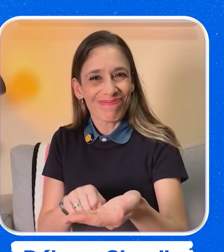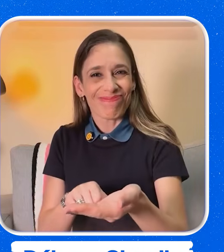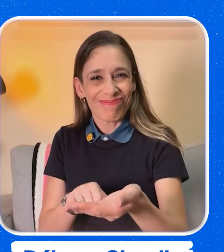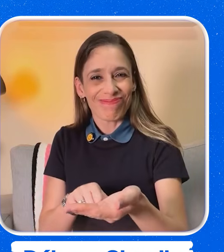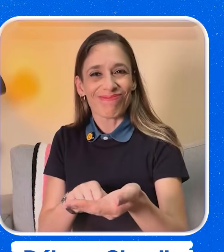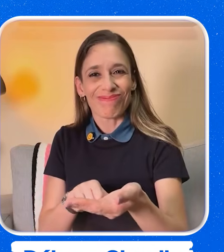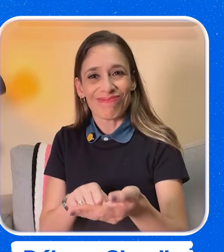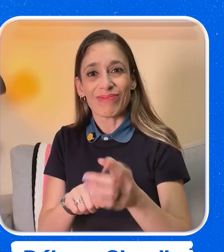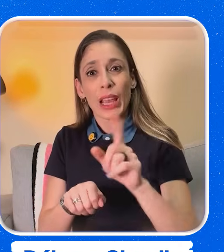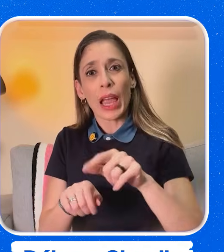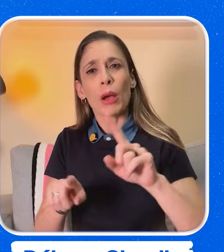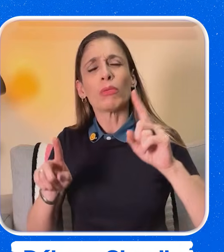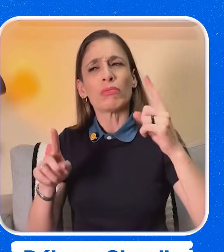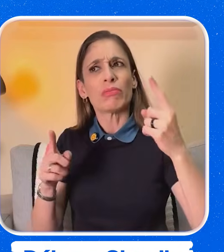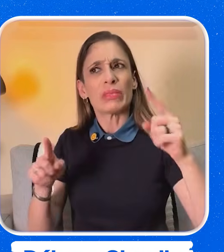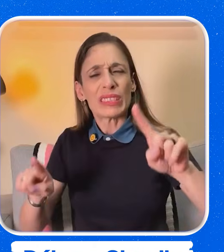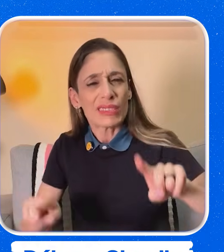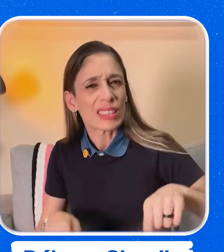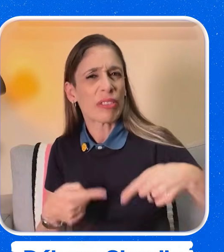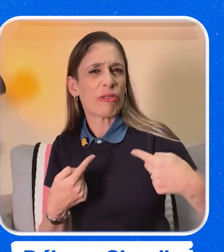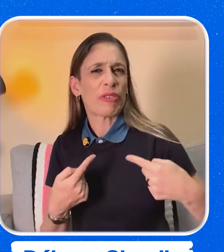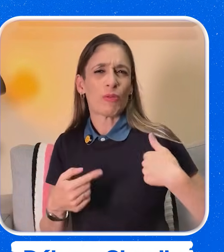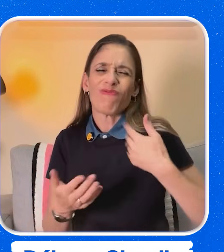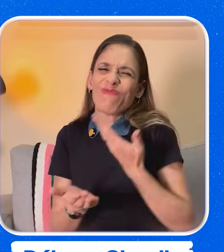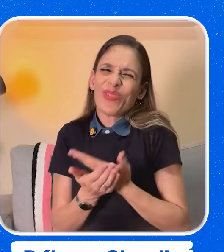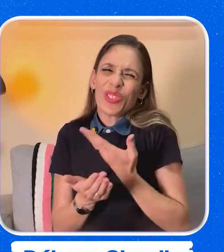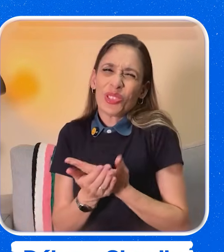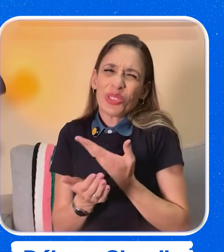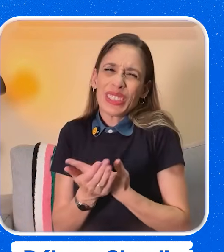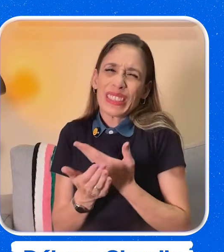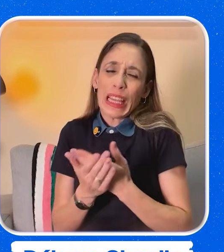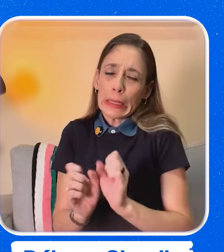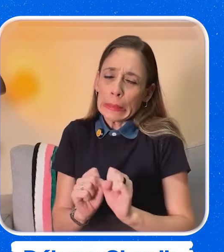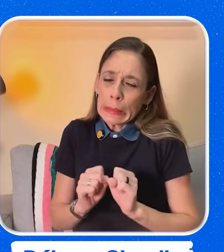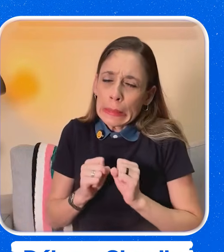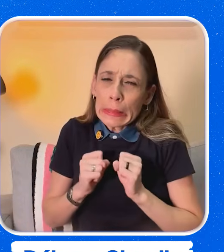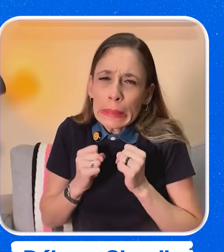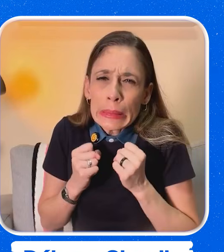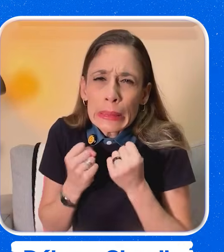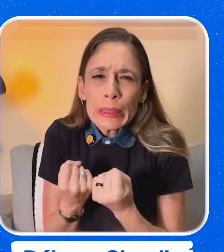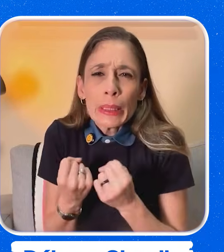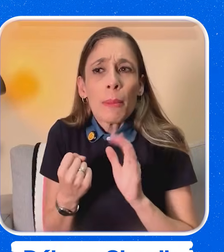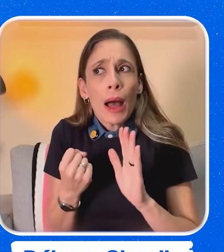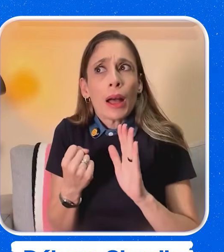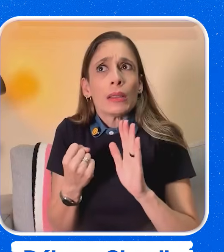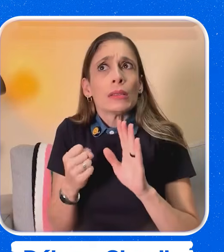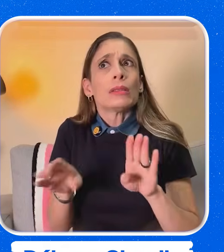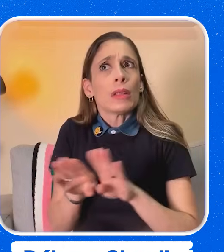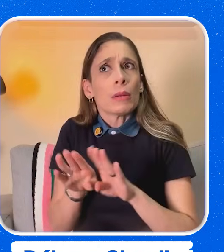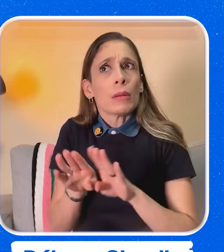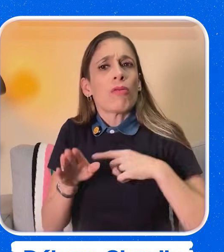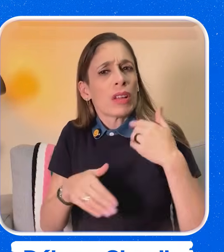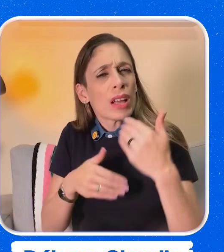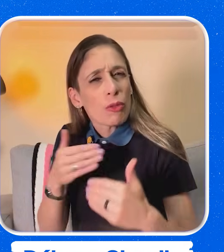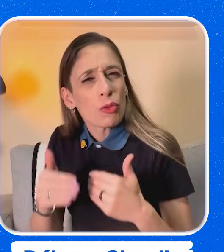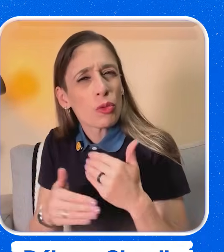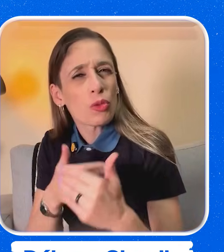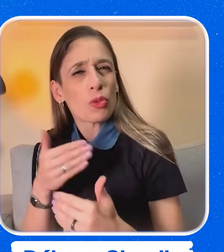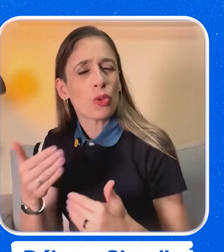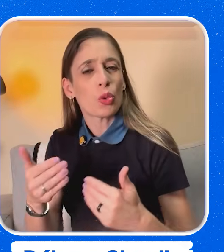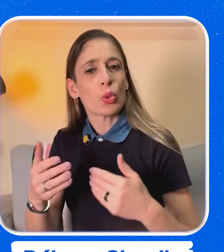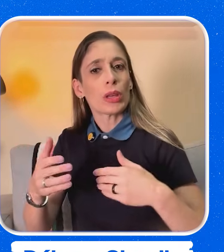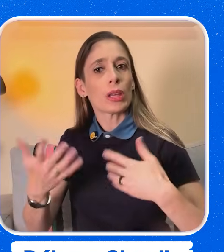que vai ser um desafio grande, que eu vou precisar estudar muito para isso, mas vai me desenvolver, vai me evoluir também.